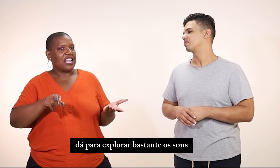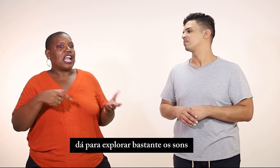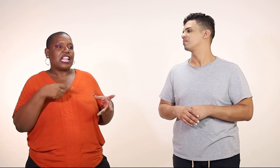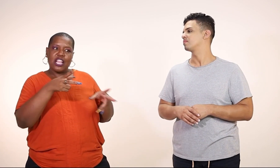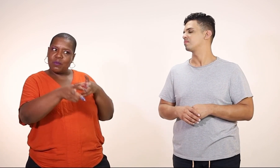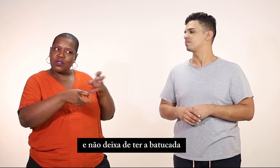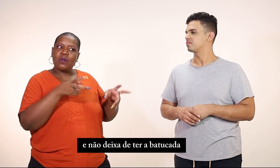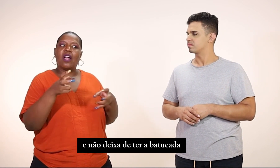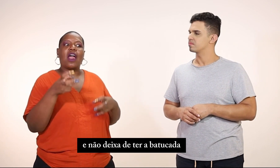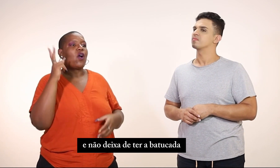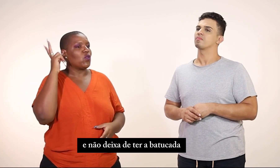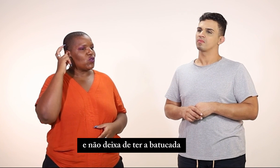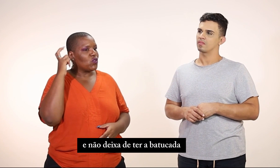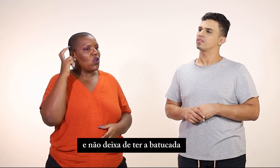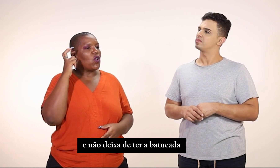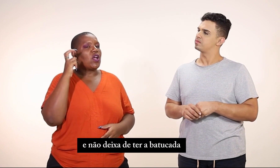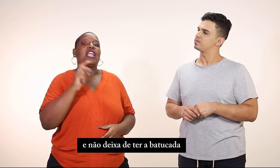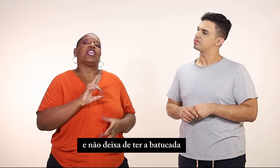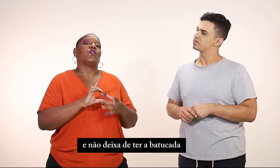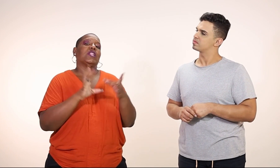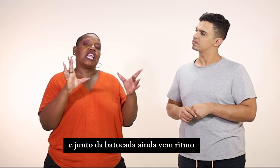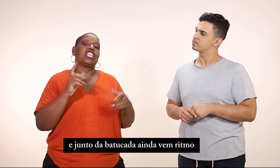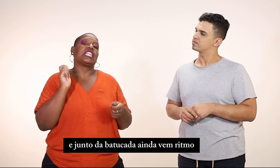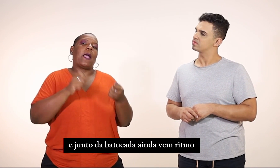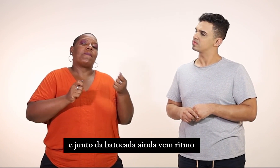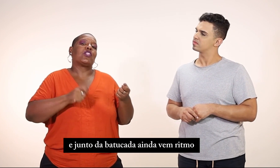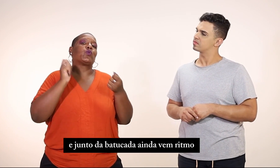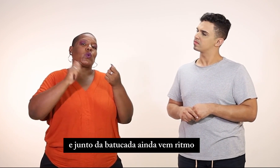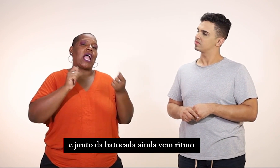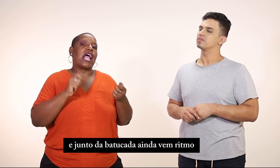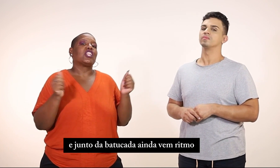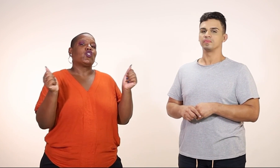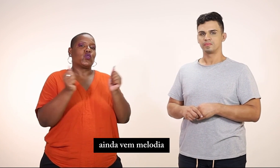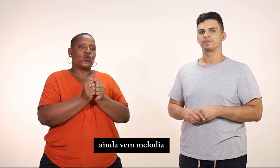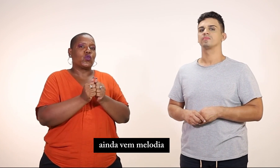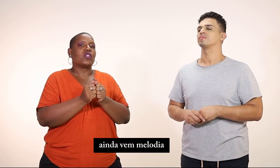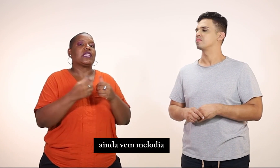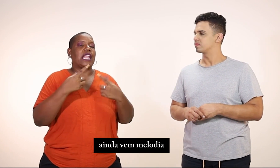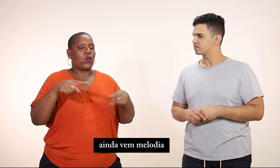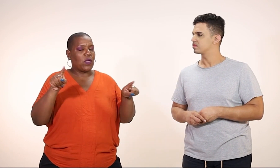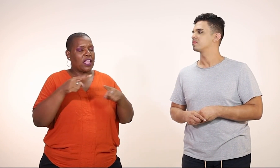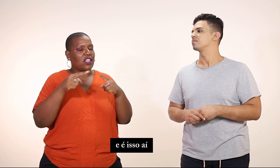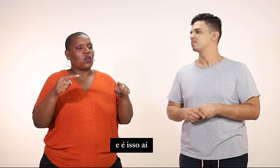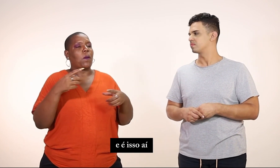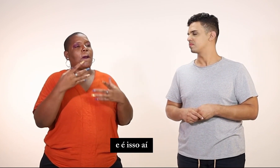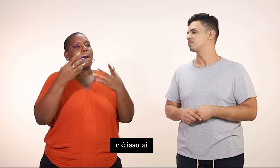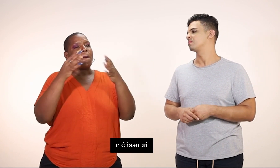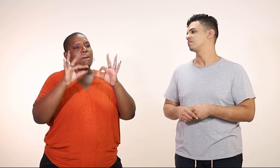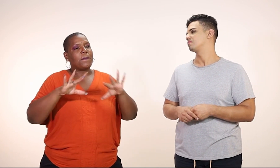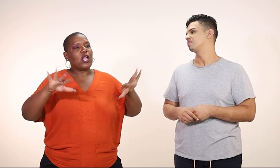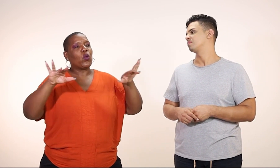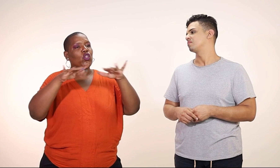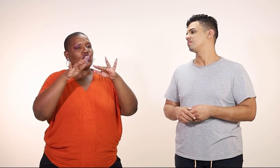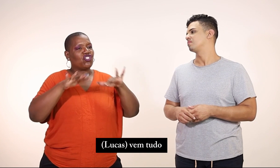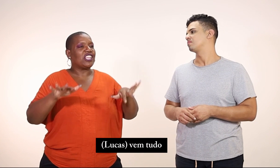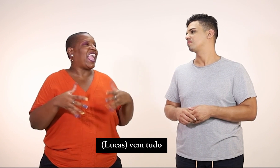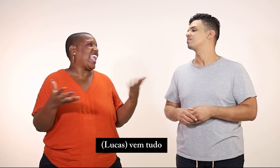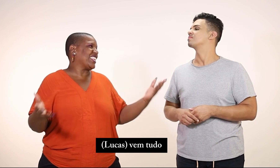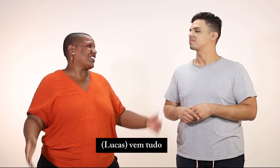sons e não deixa de ter a batucada. E junto da batucada ainda vem ritmo, ainda vem melodia. E é isso aí. E vem tudo,